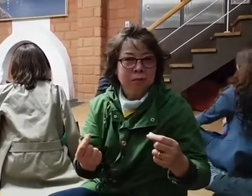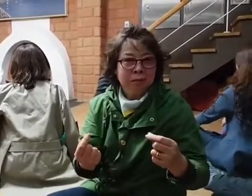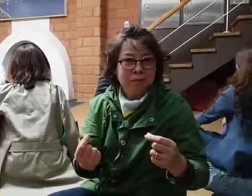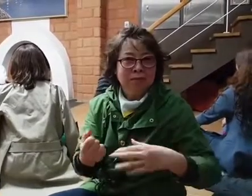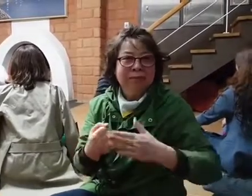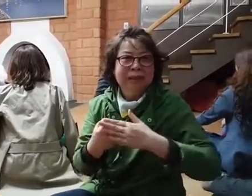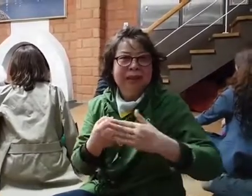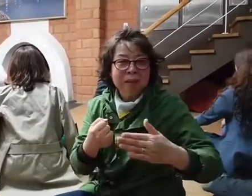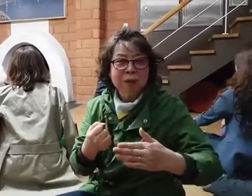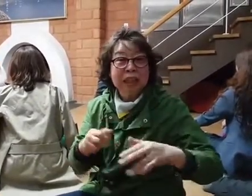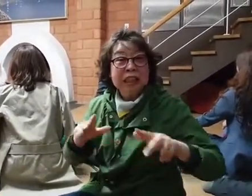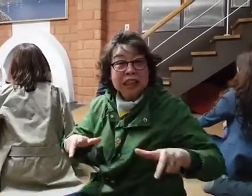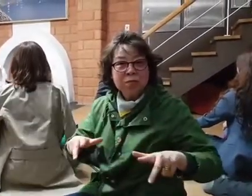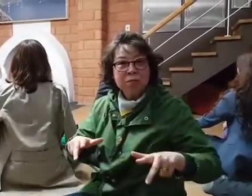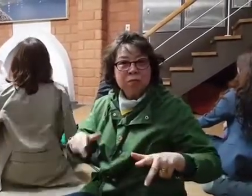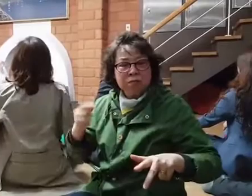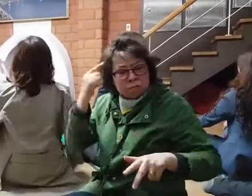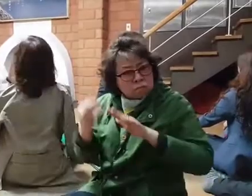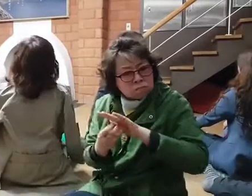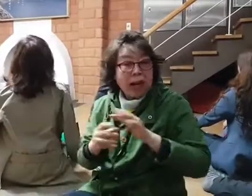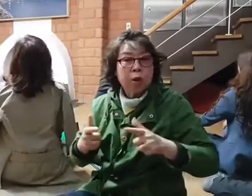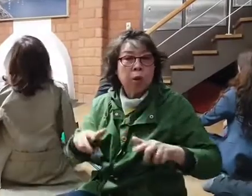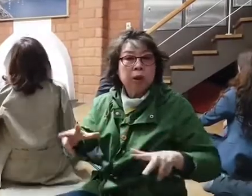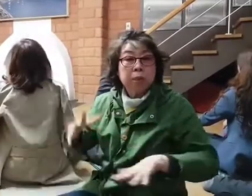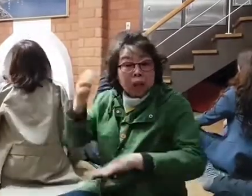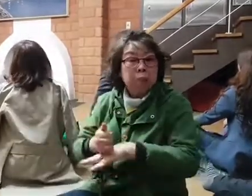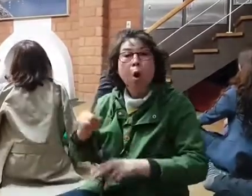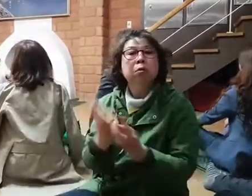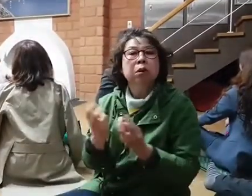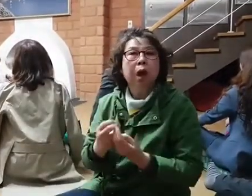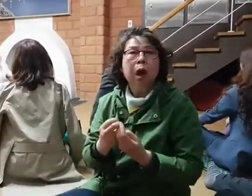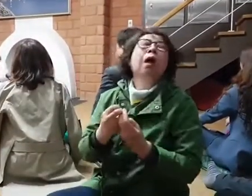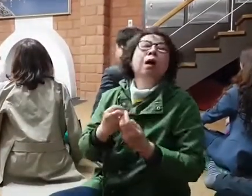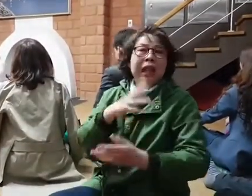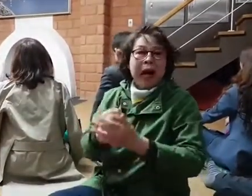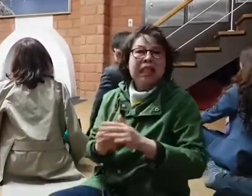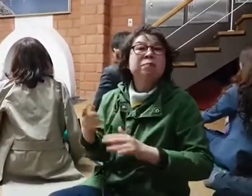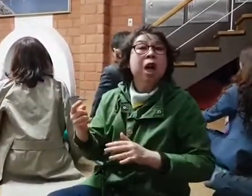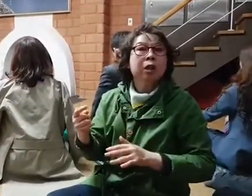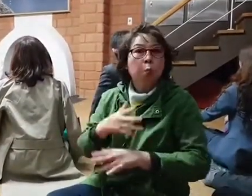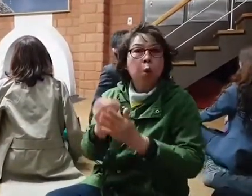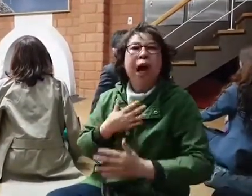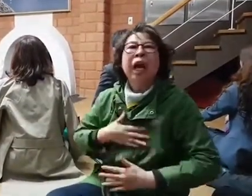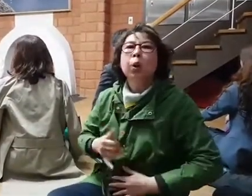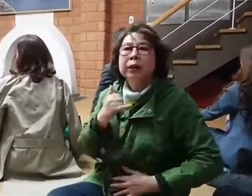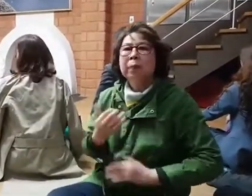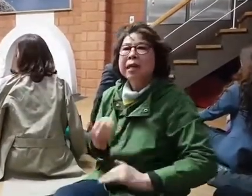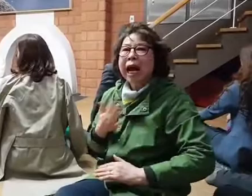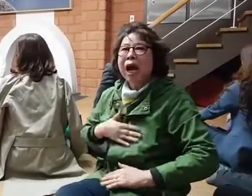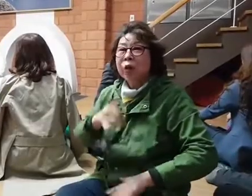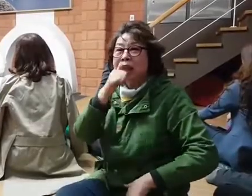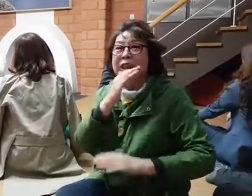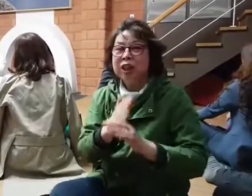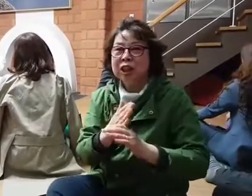거죠. 그렇게 해서 지금은 트릭 쓰는 게 아니에요. 트릭 써가지고 나중에 어떻게 되면 어떻게 된다까지 또 벌써 김정은이 다 알고 있어요.